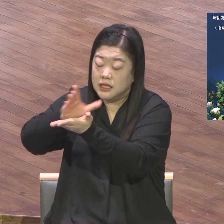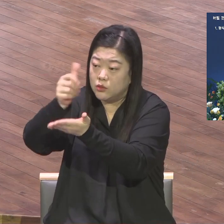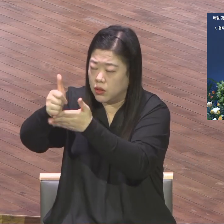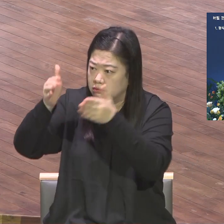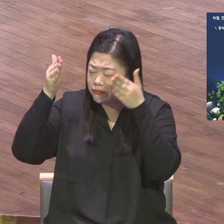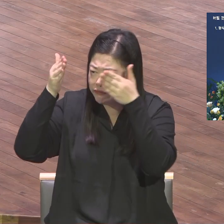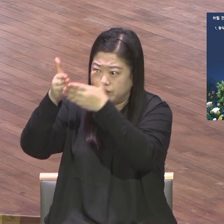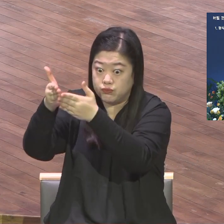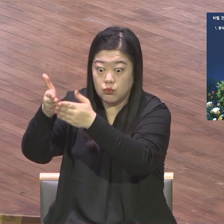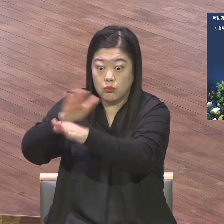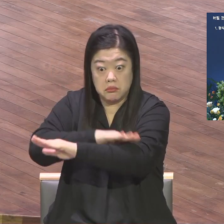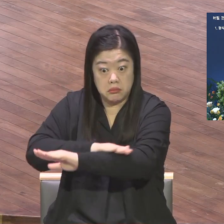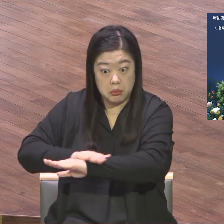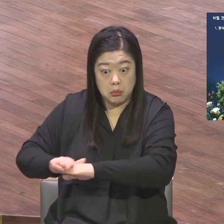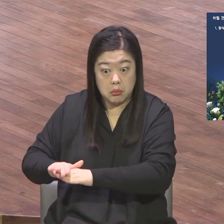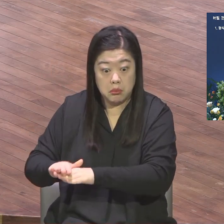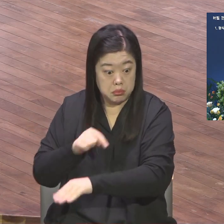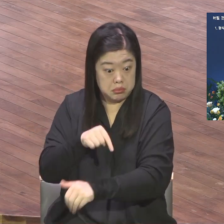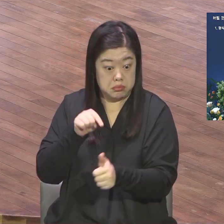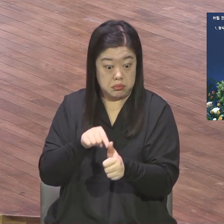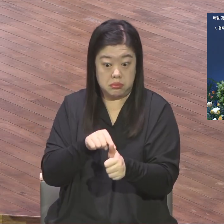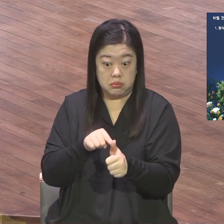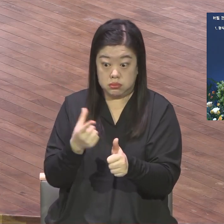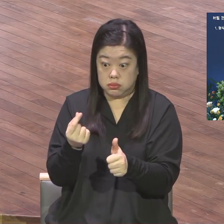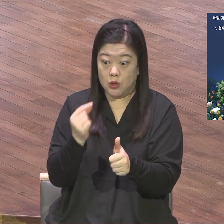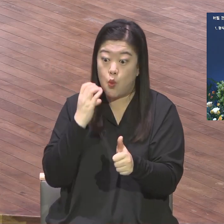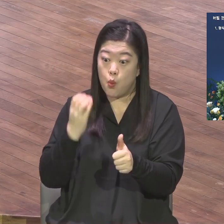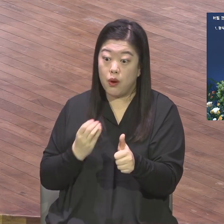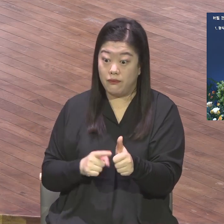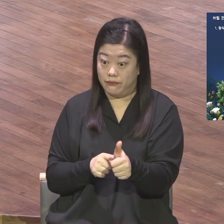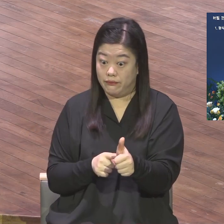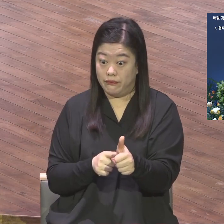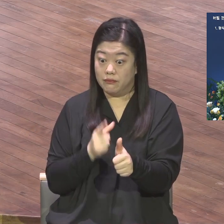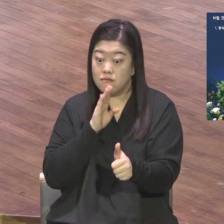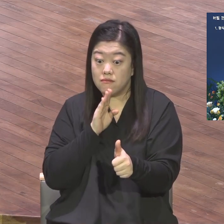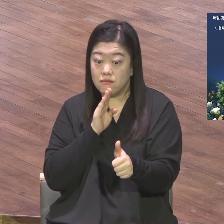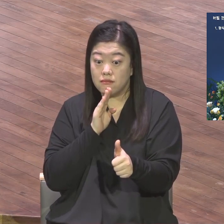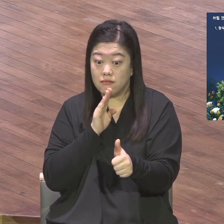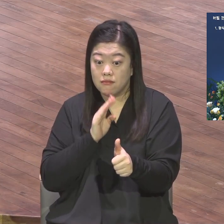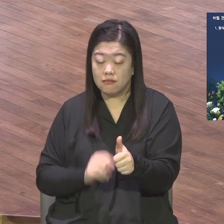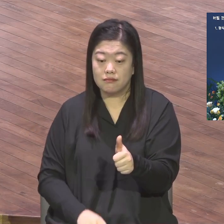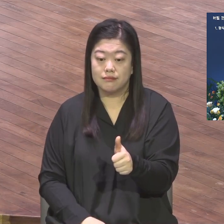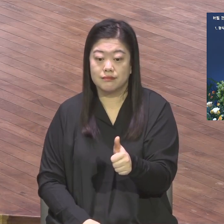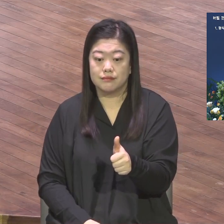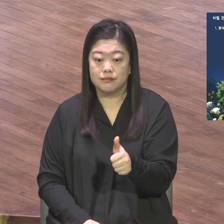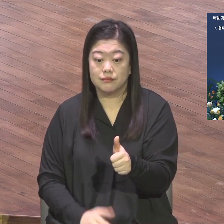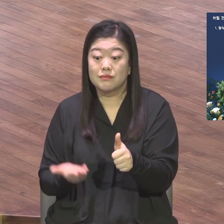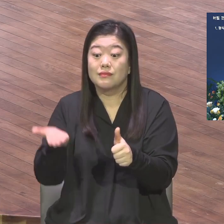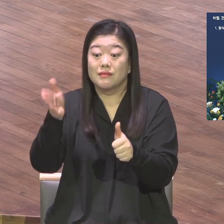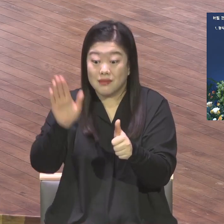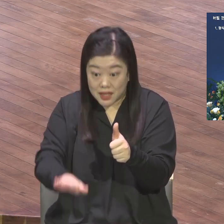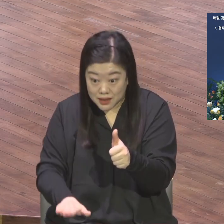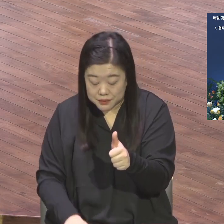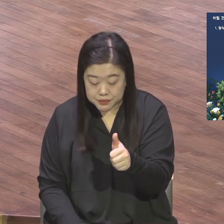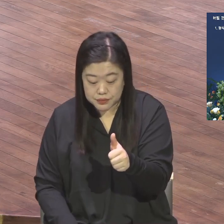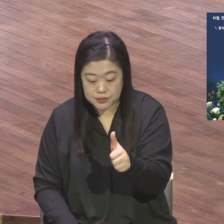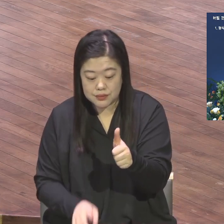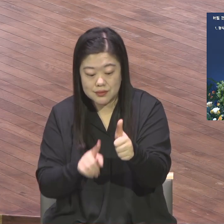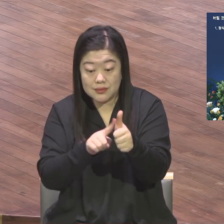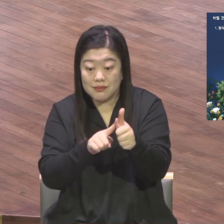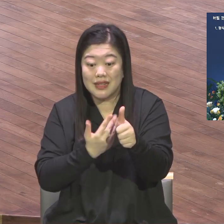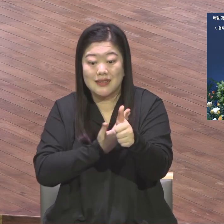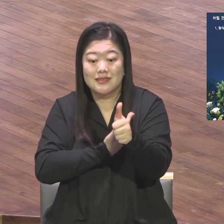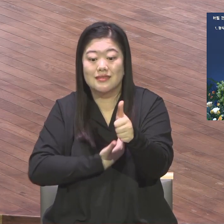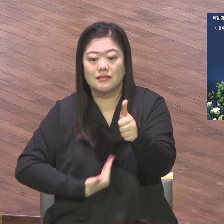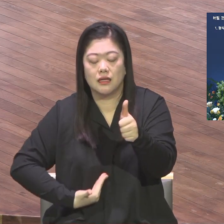드러내는데 인생 초점을 다 맞춘 그런 훌륭한 인물이 세례요한입니다. 그런데 이